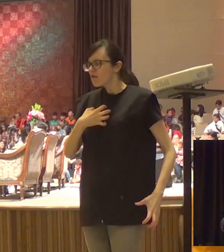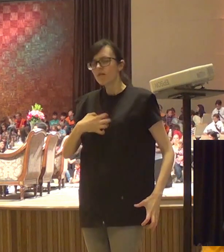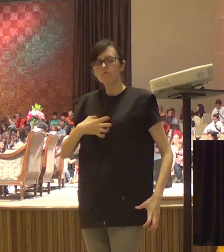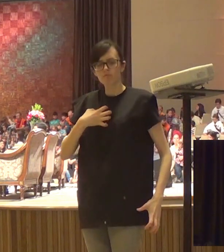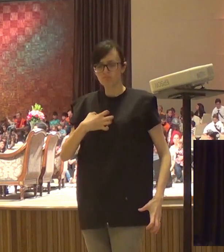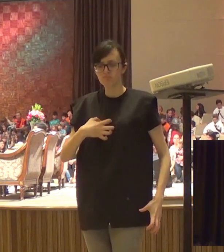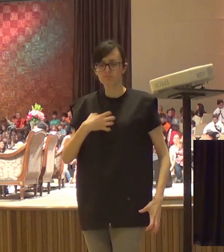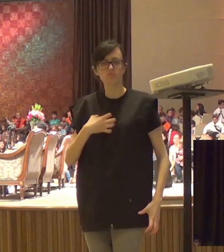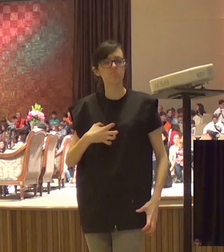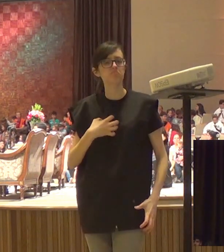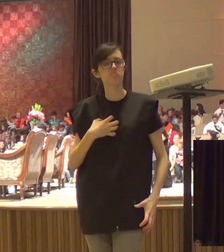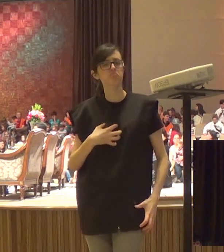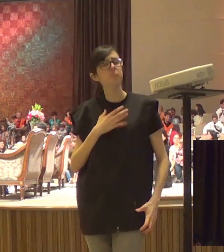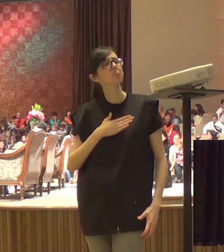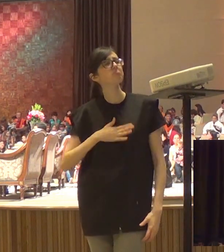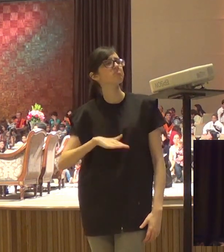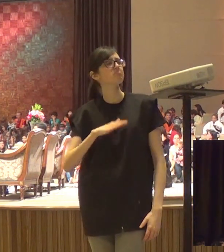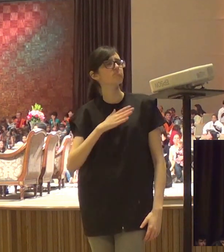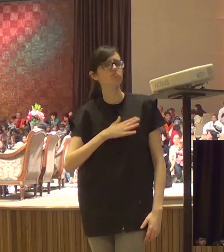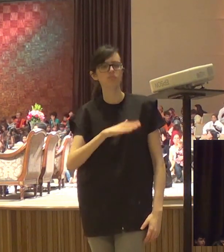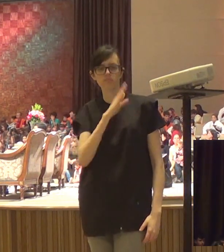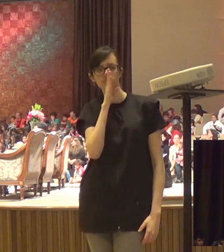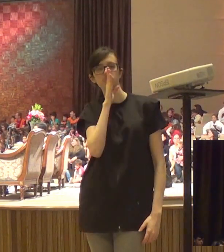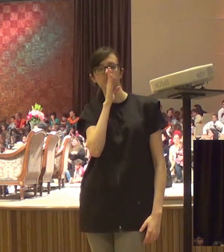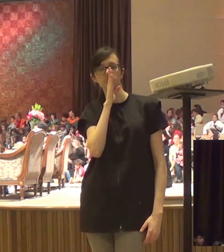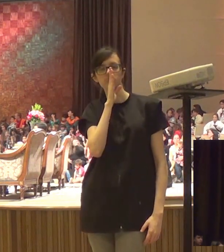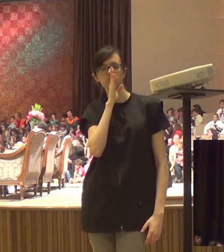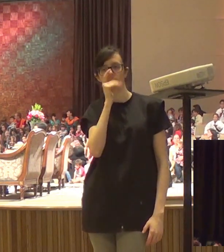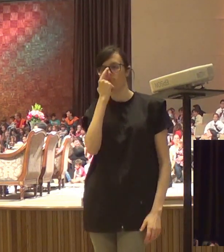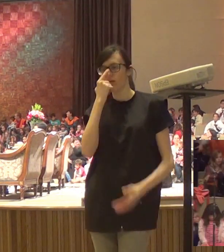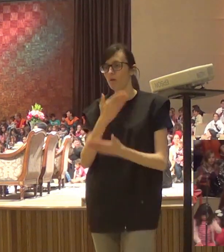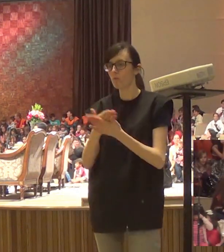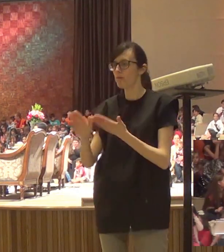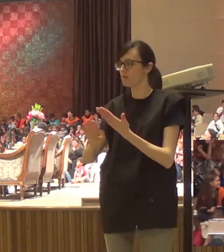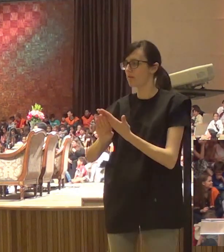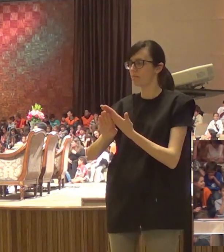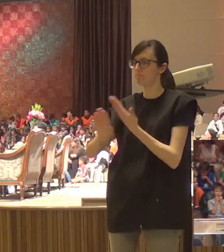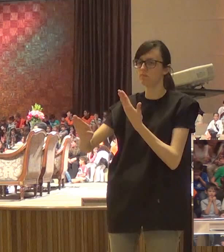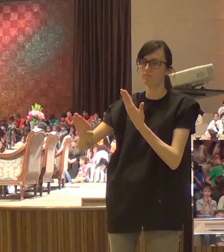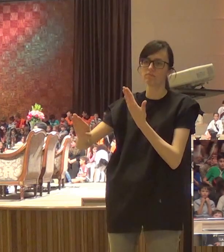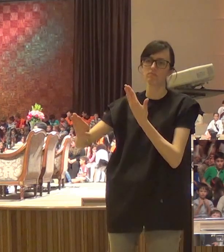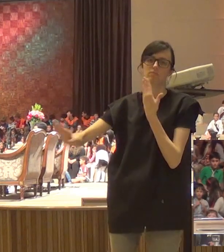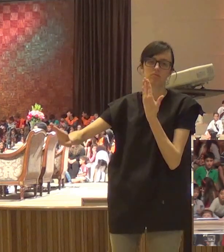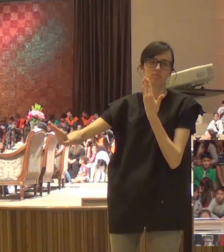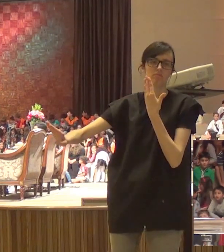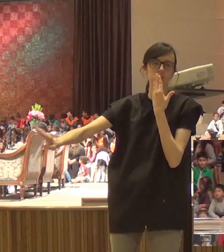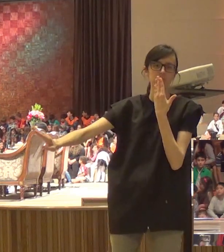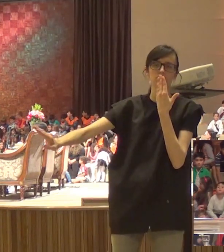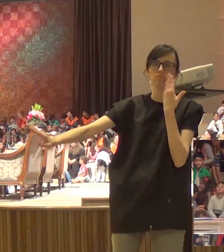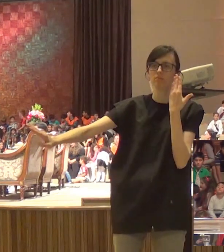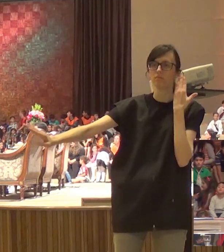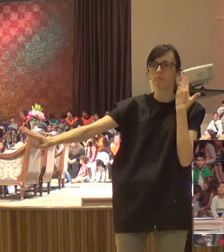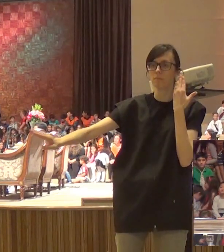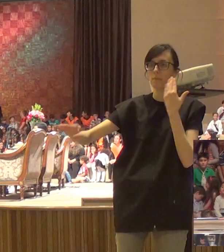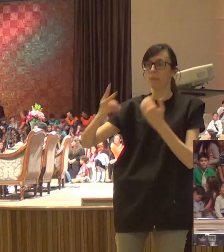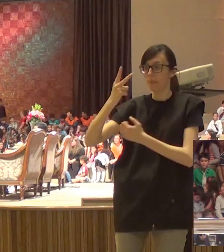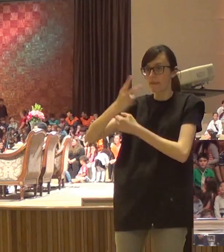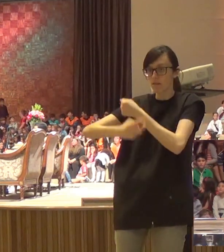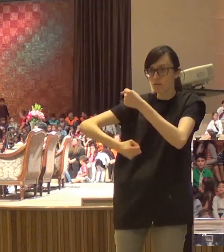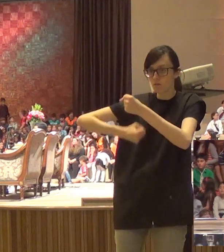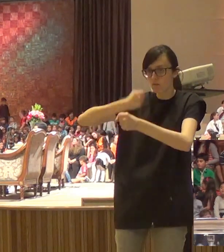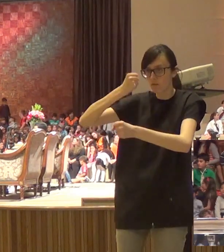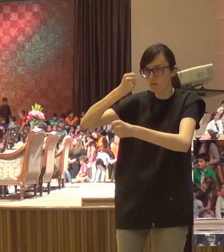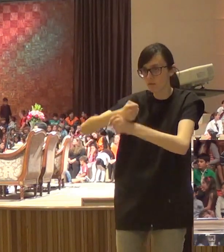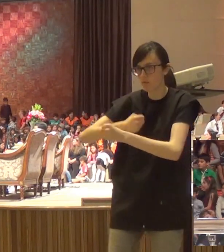Absalão, entre o coração de Absalão e Davi, uma lacuna vai se formando, muito grande. E depois de dois anos,